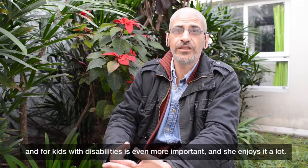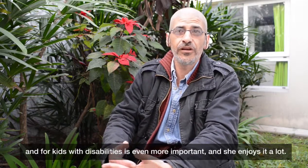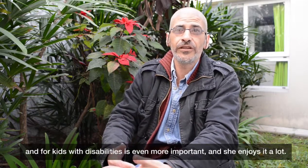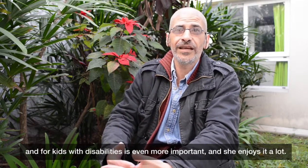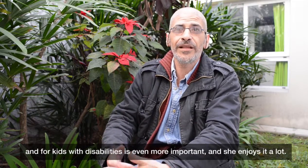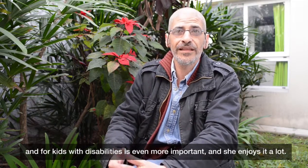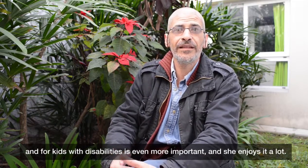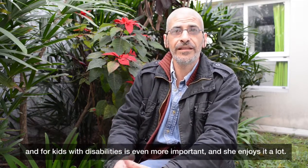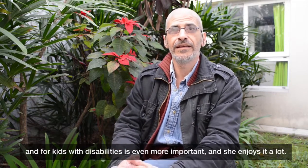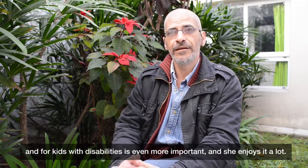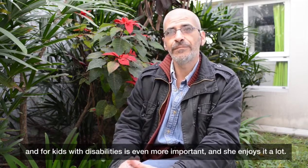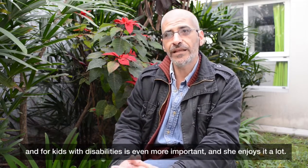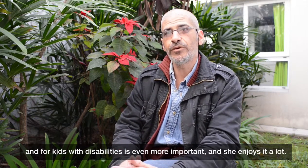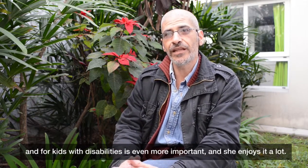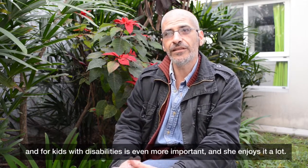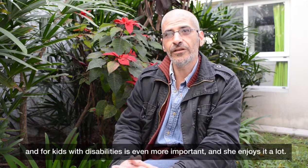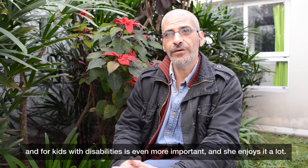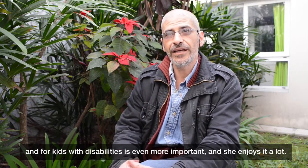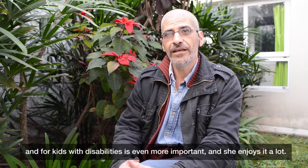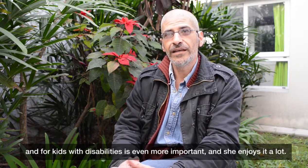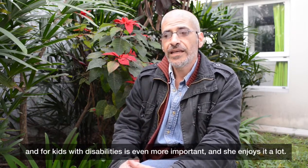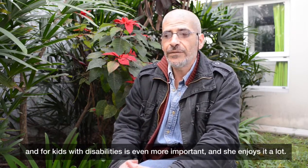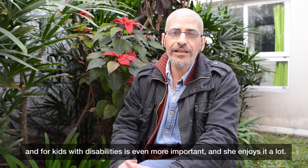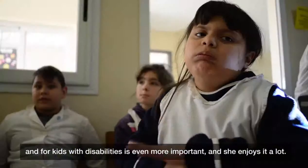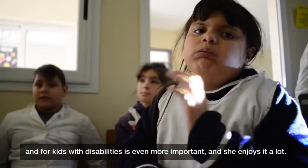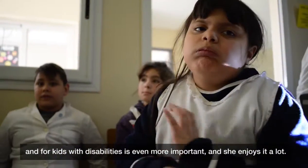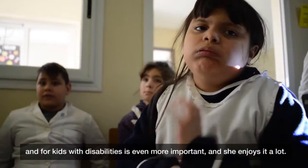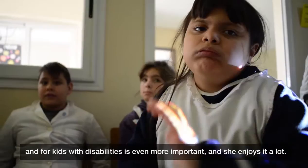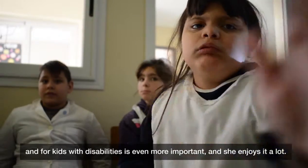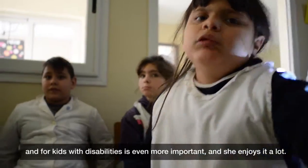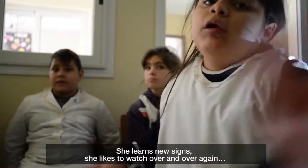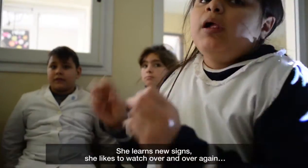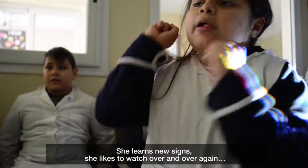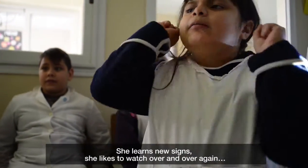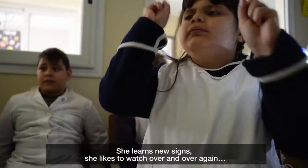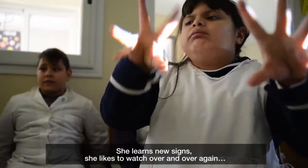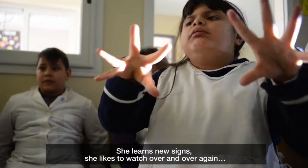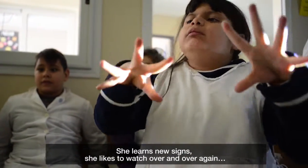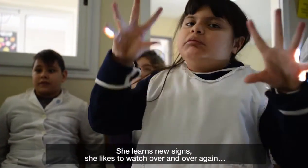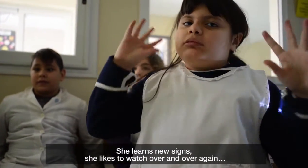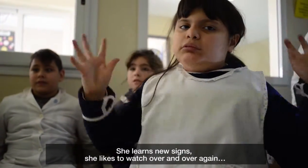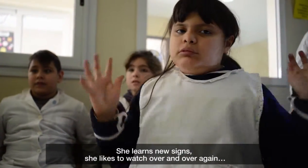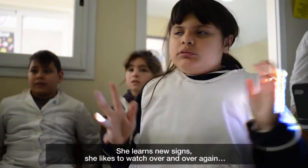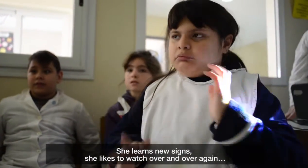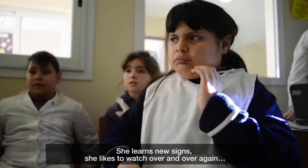chicos con discapacidad es más importante todavía. Y Brisa lo disfruta muchísimo. Brisa lo disfruta muchísimo, aprende señas